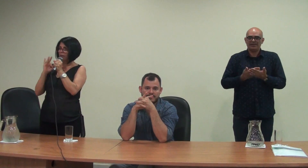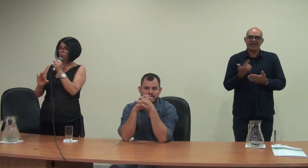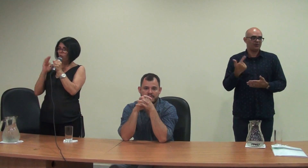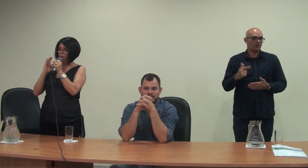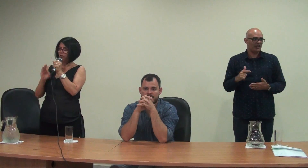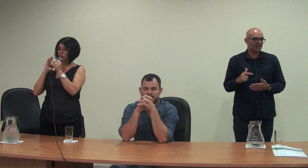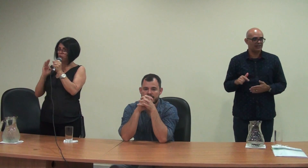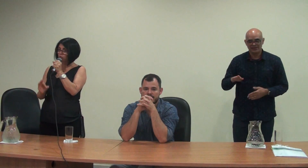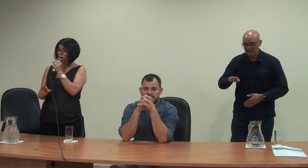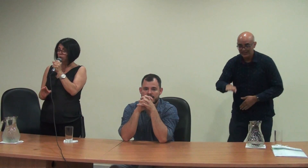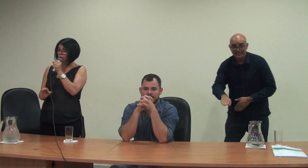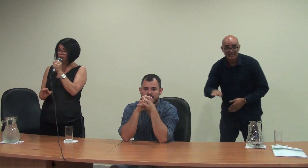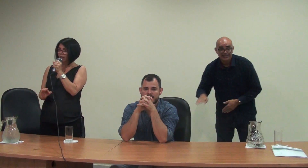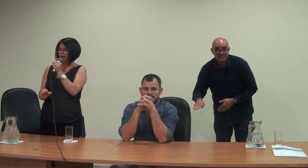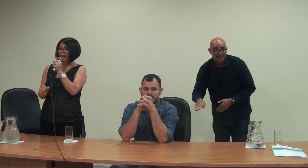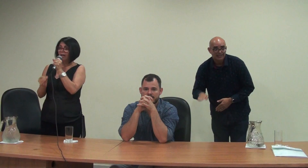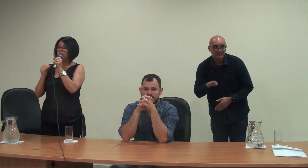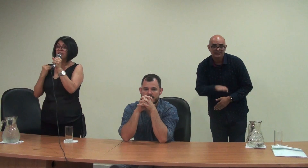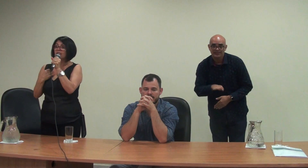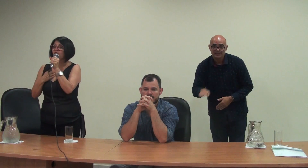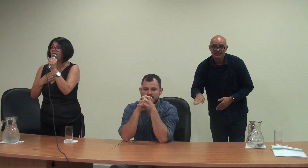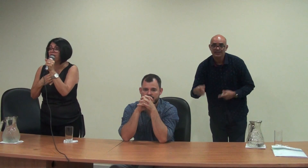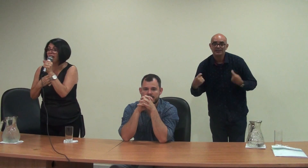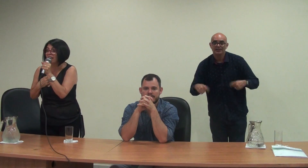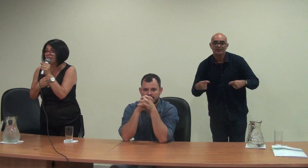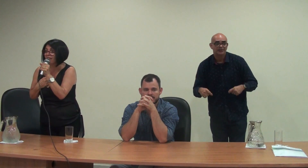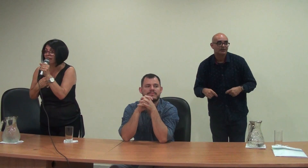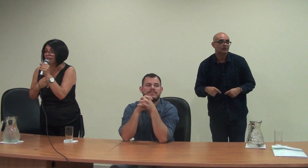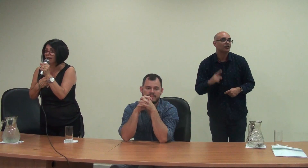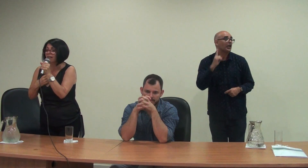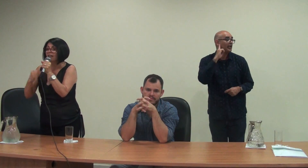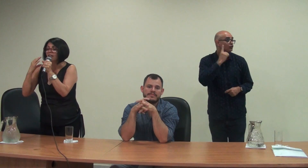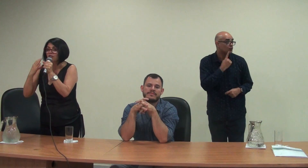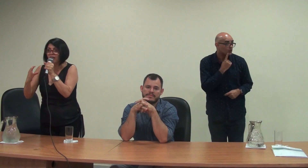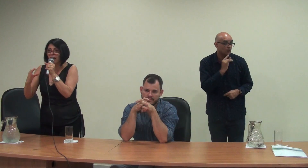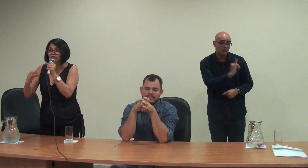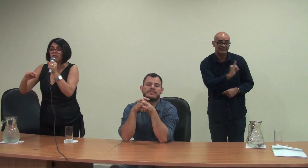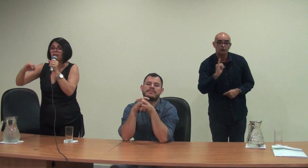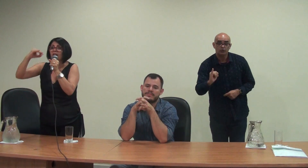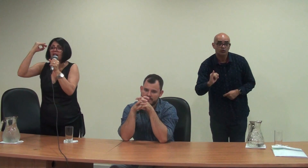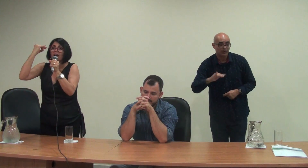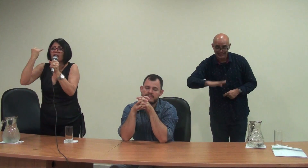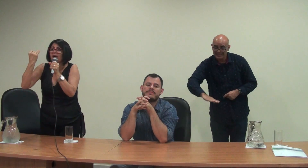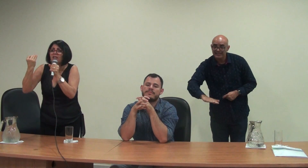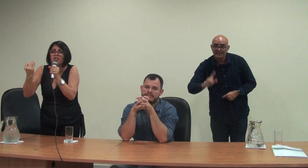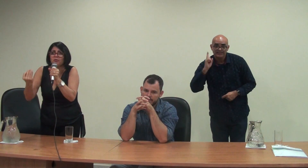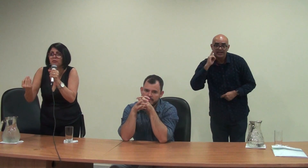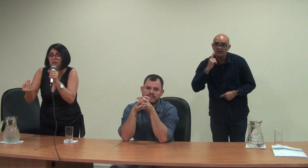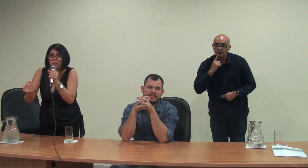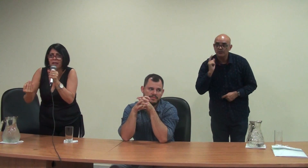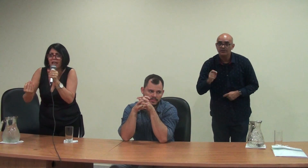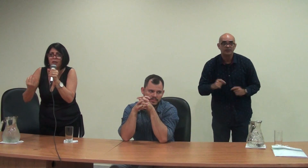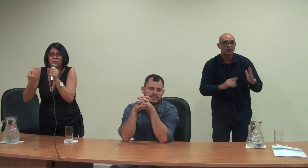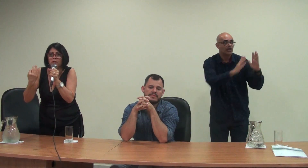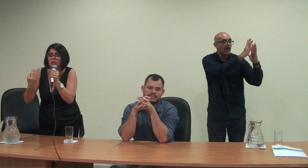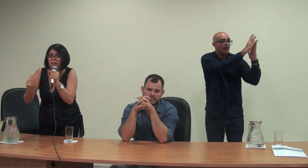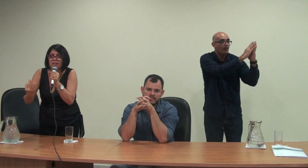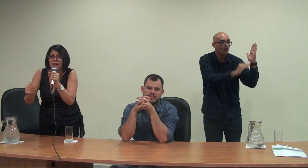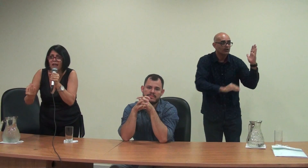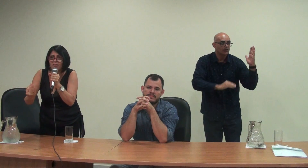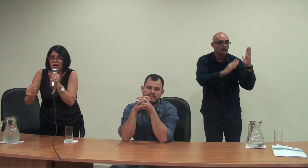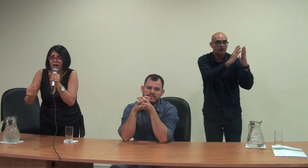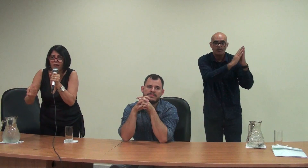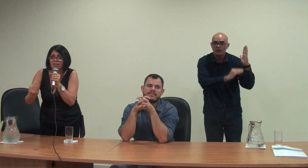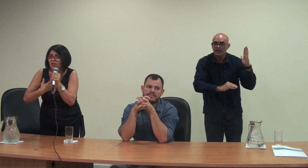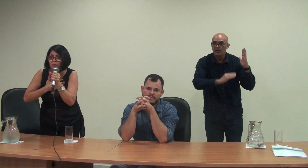ter contato com o professor surdo. Ela precisa de referência. Gente, a gente quando foi pequeno, quando foi